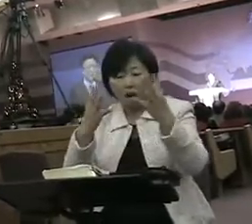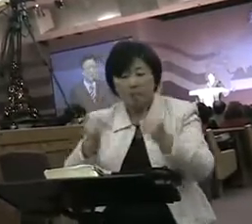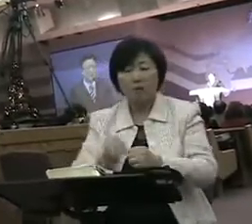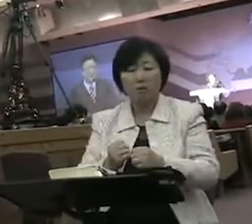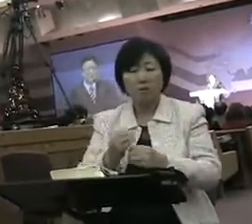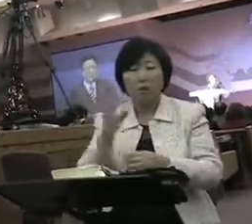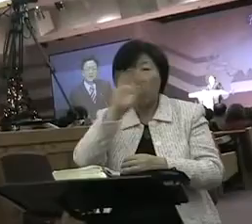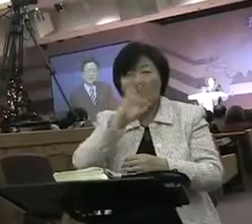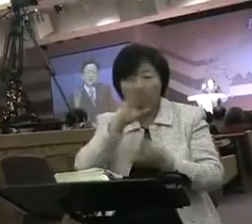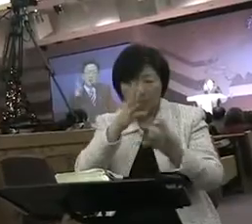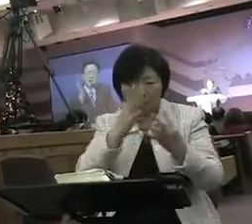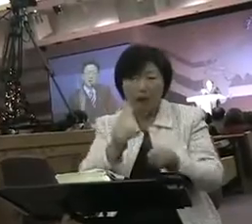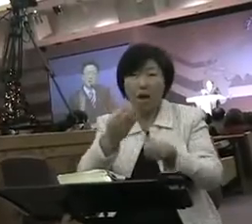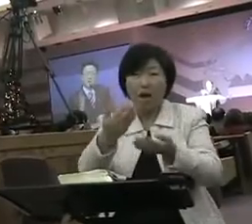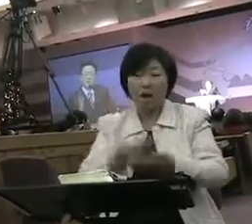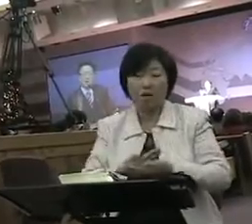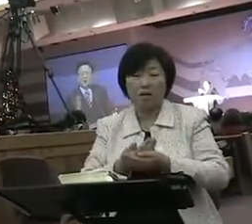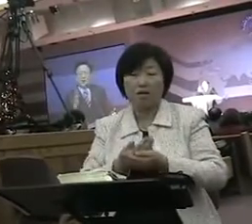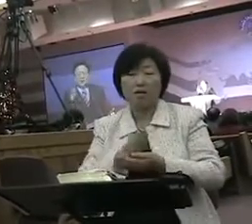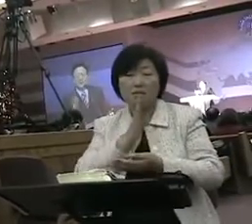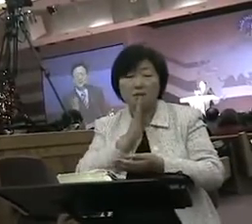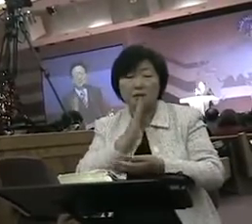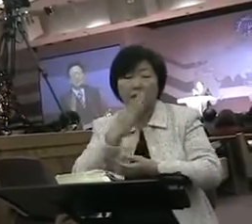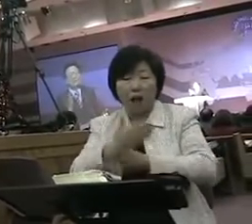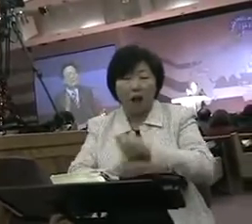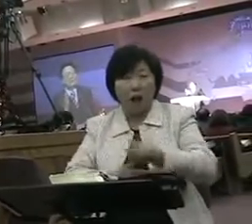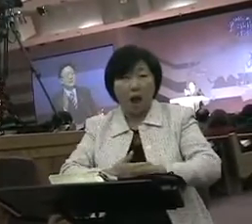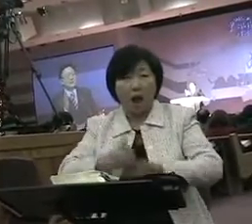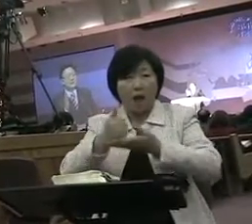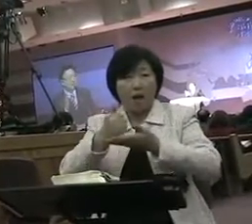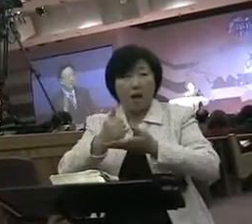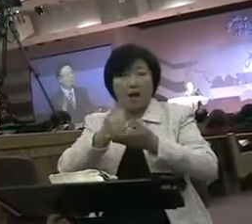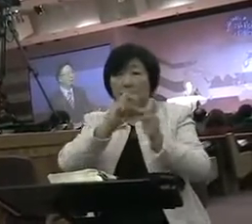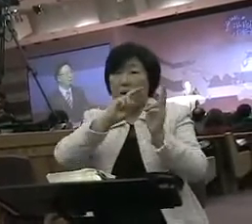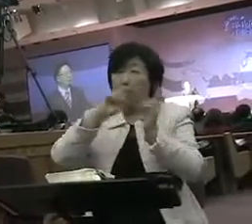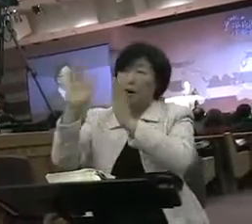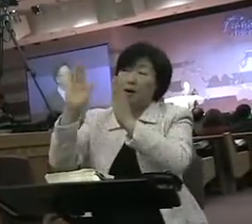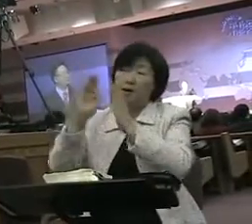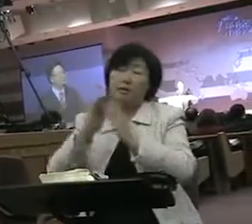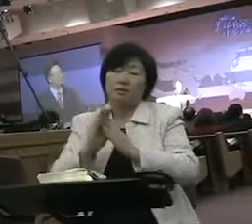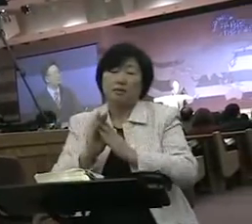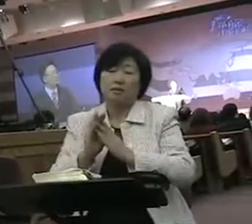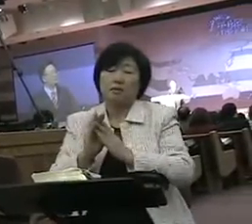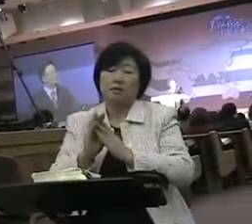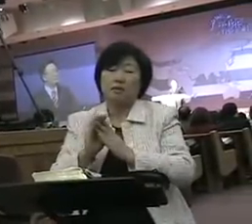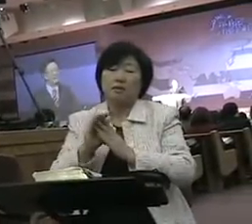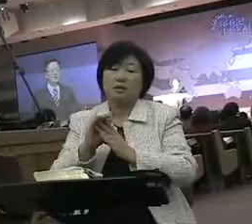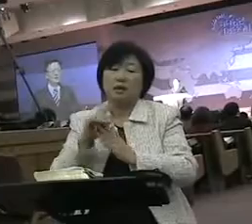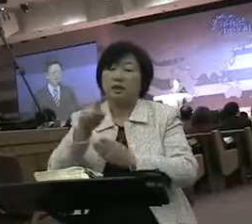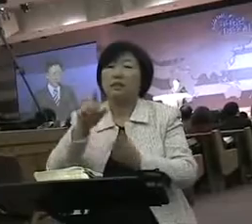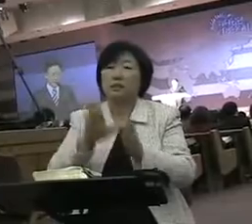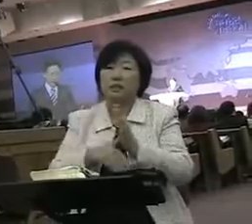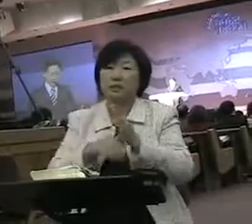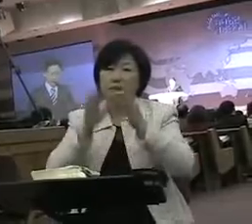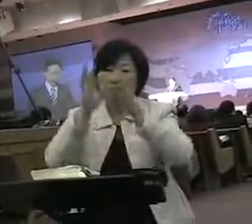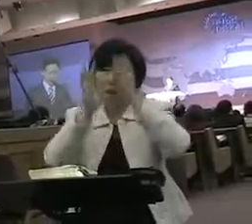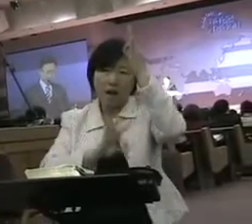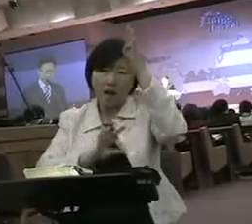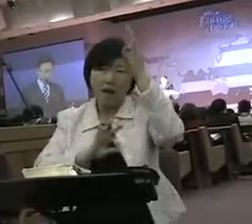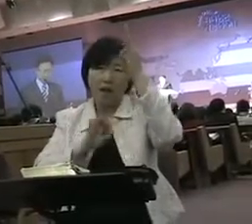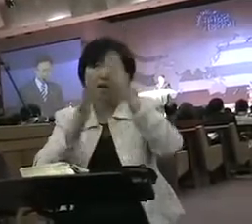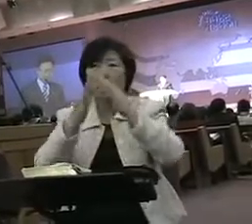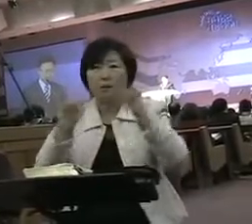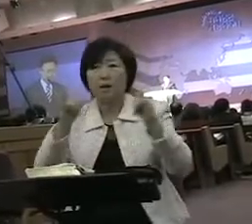훈련을 받아도 정말 하나님을 바라봐야 할 그때 하나님을 바라보지 못해 싫다는 사람들이 참 많이 있습니다.